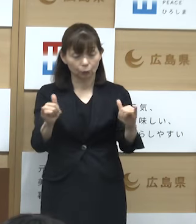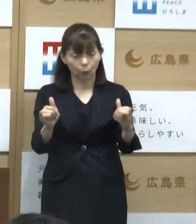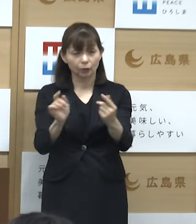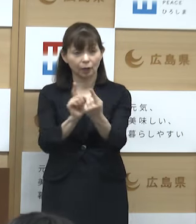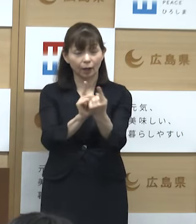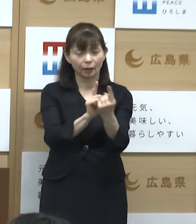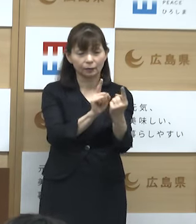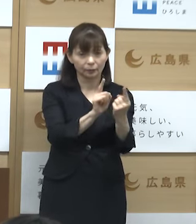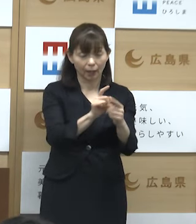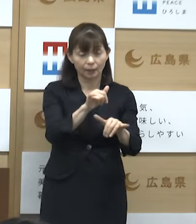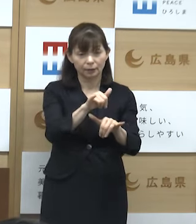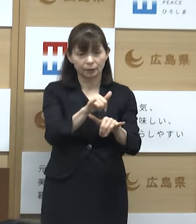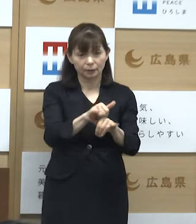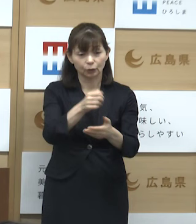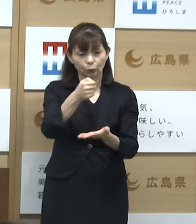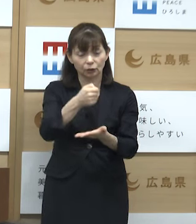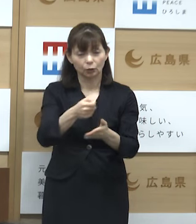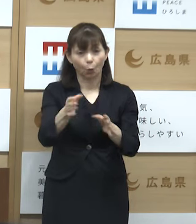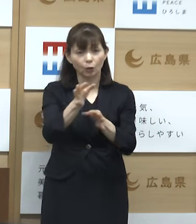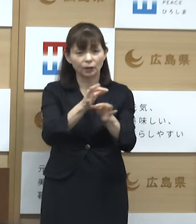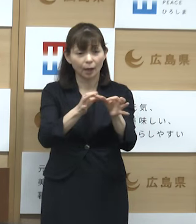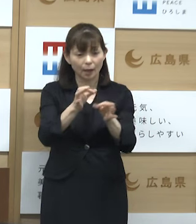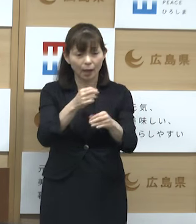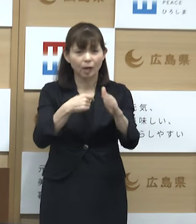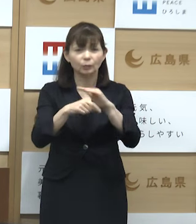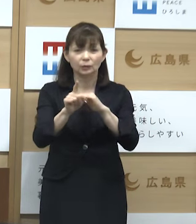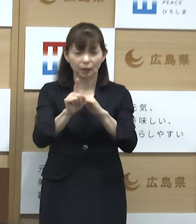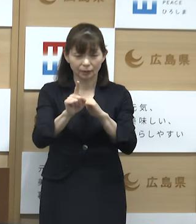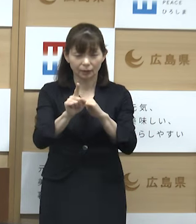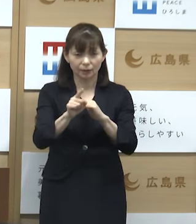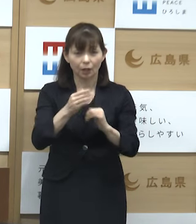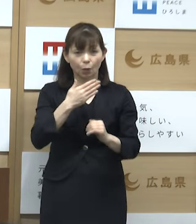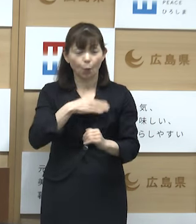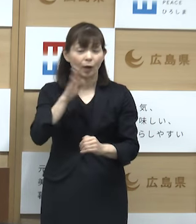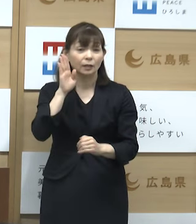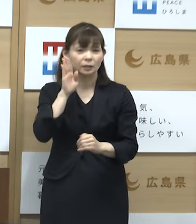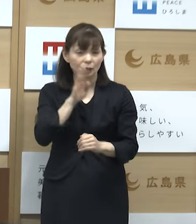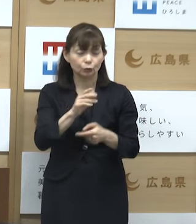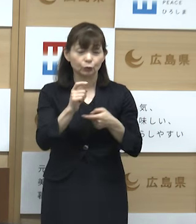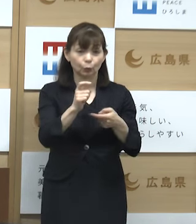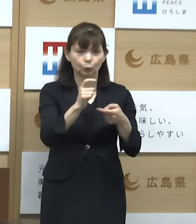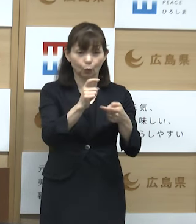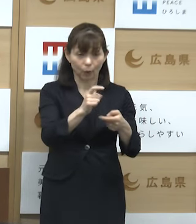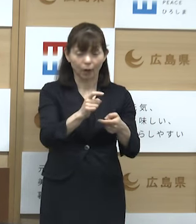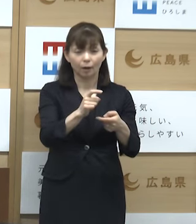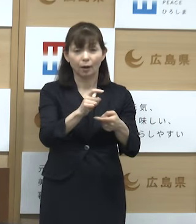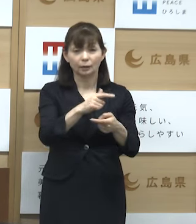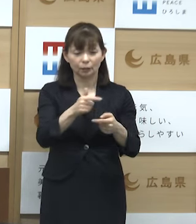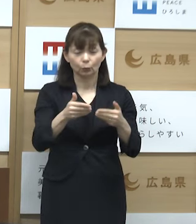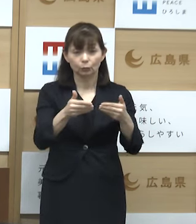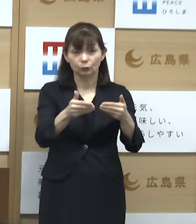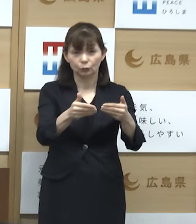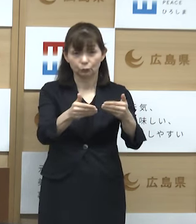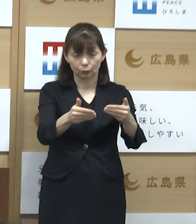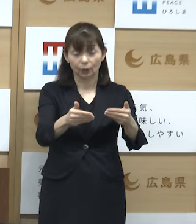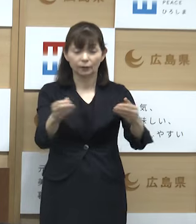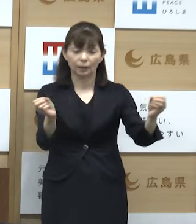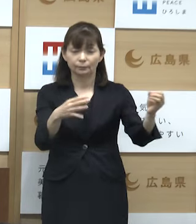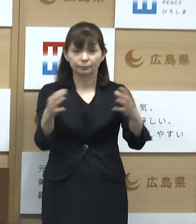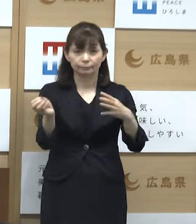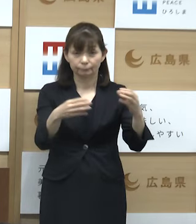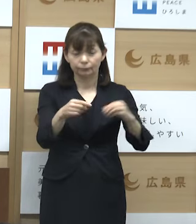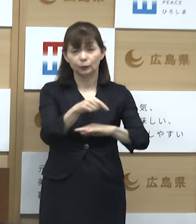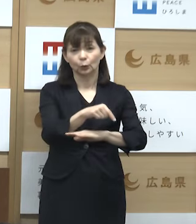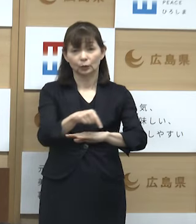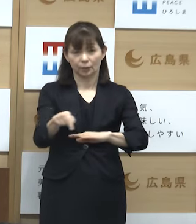人的資本経営を分かりやすい言葉と切り口で語り合うパネルディスカッションを行い、予定にしており